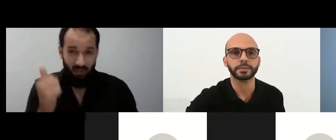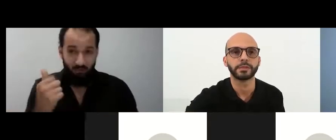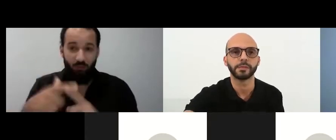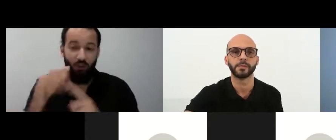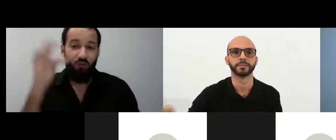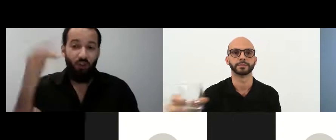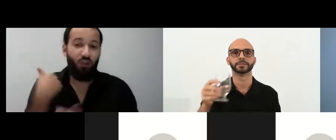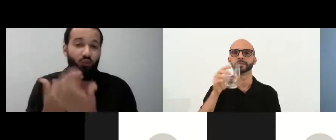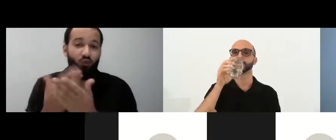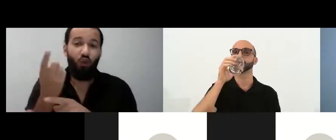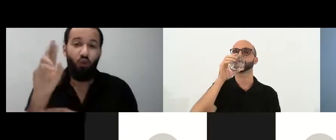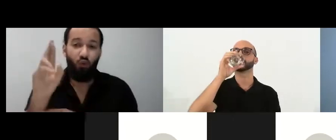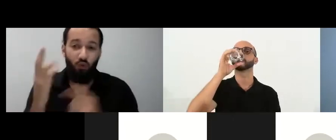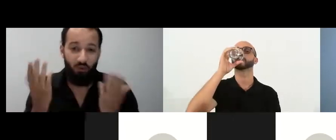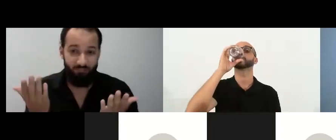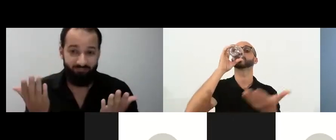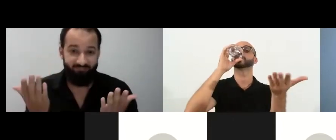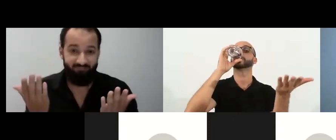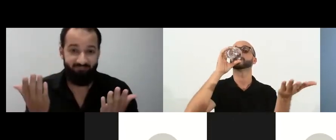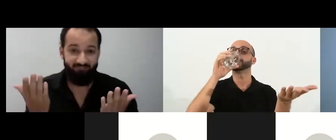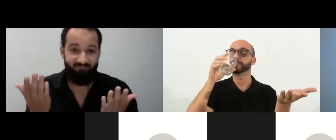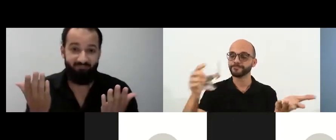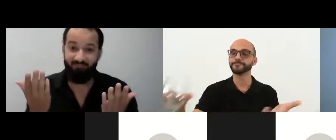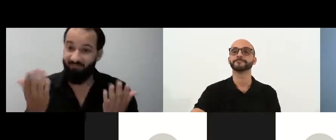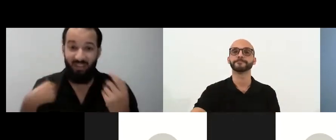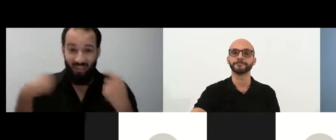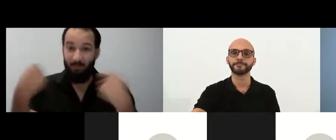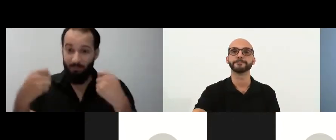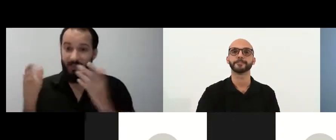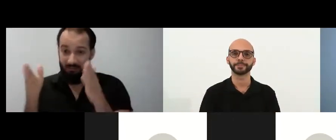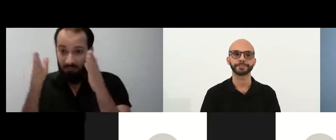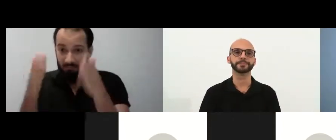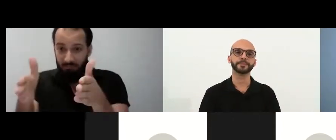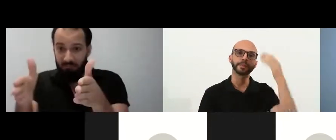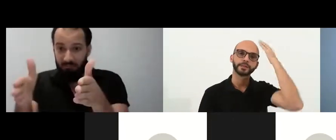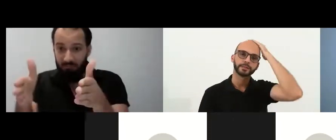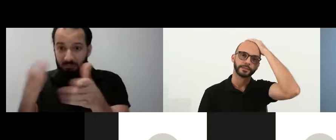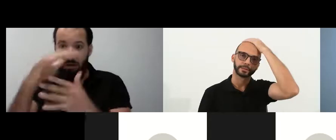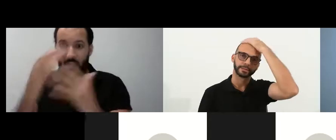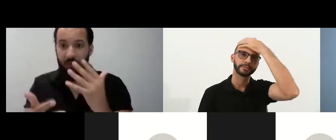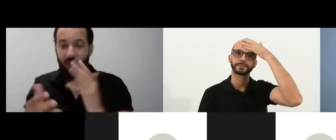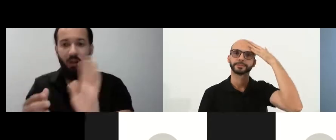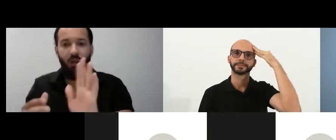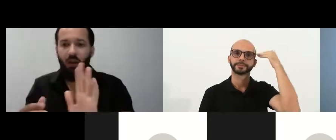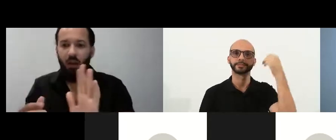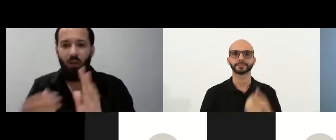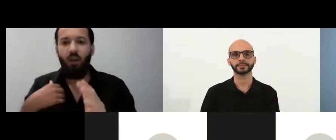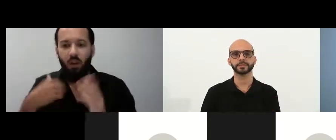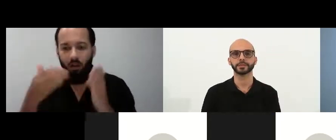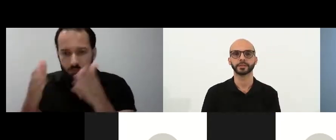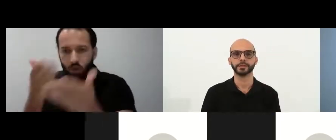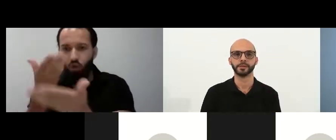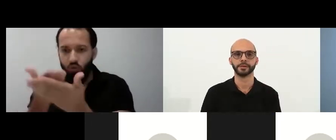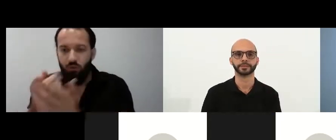a vários cursos, por exemplo, em relação a inglês e francês, por exemplo, que o pessoal é obrigatório estudar, por exemplo, para um doutorado.